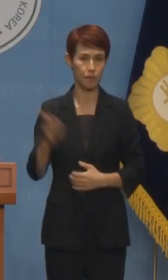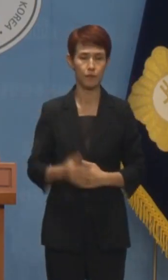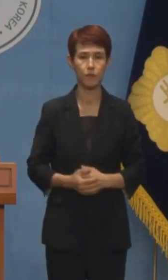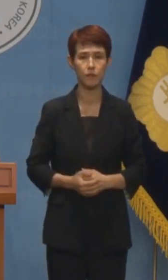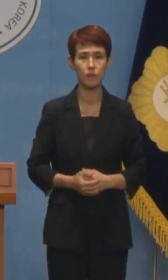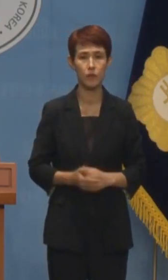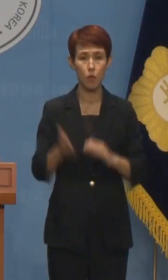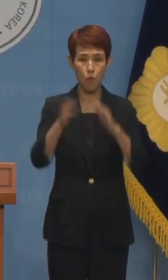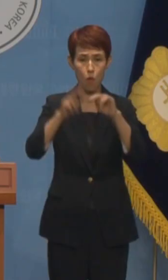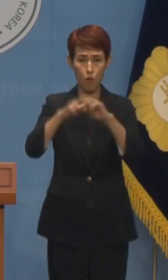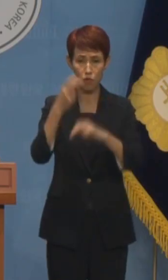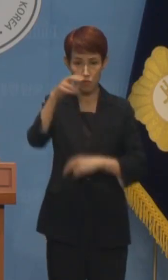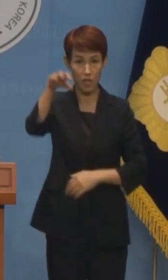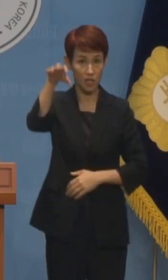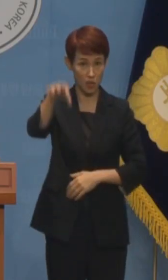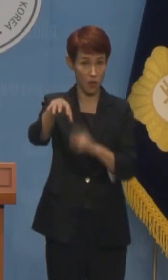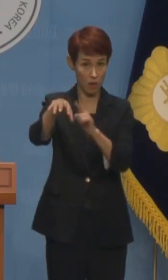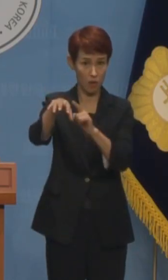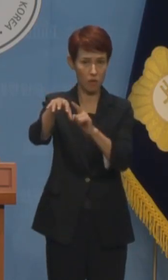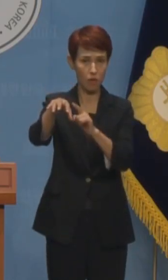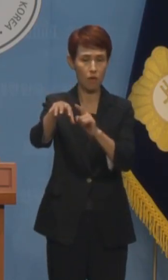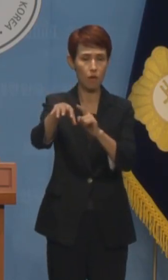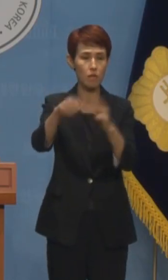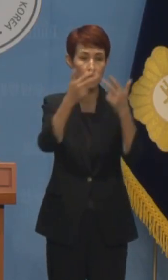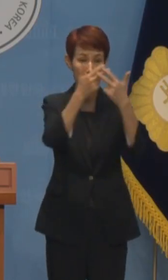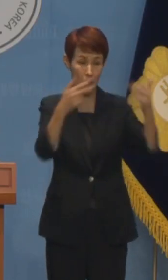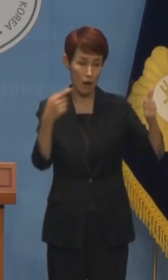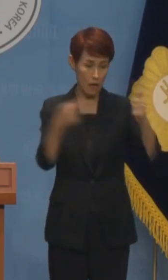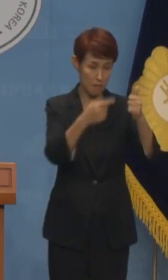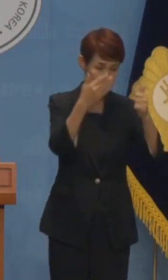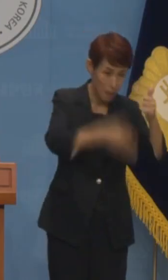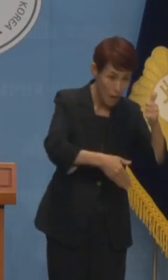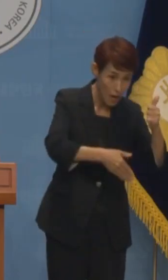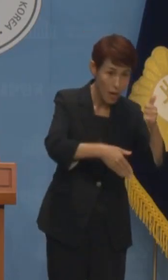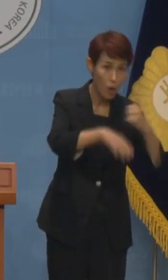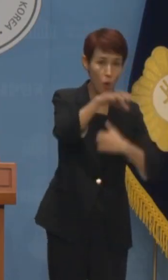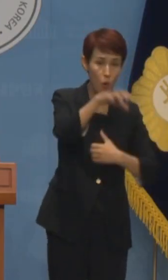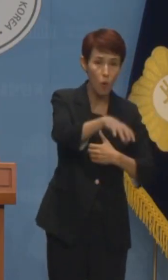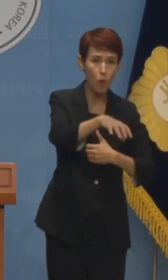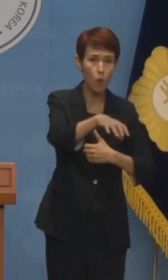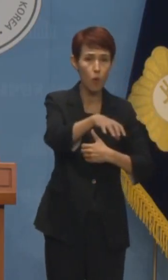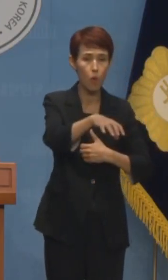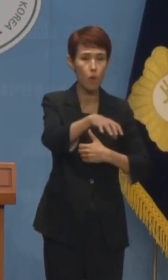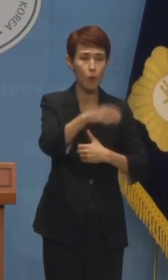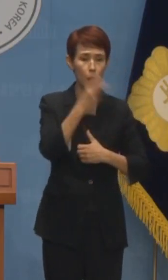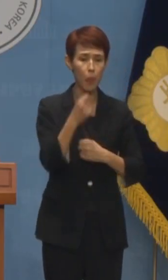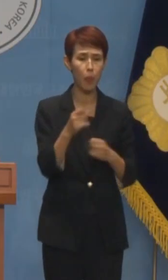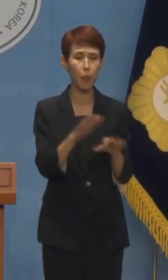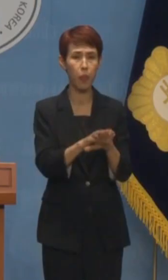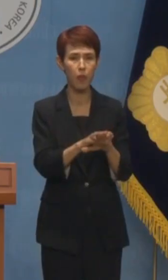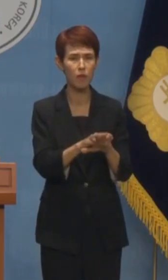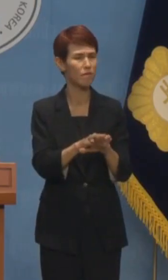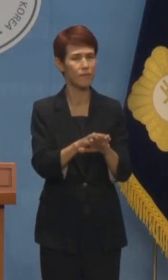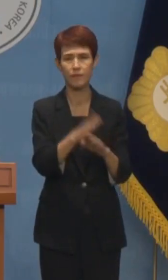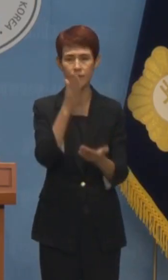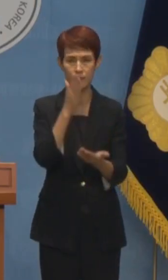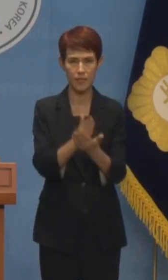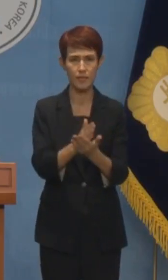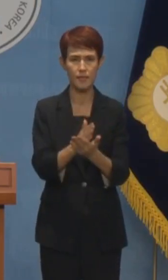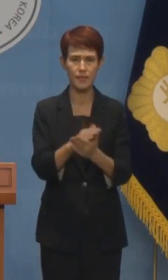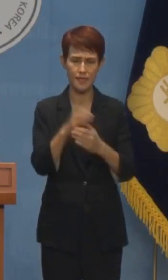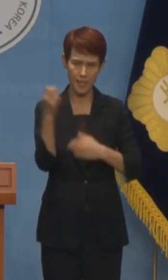공수처의 이재명 대표 테러 현장 증거인멸 무혐의 결정을 규탄하고 전면 재조사를